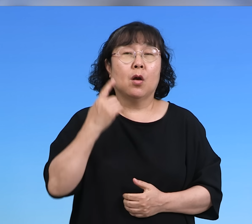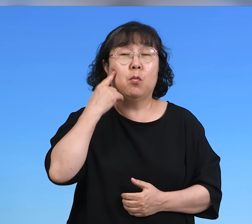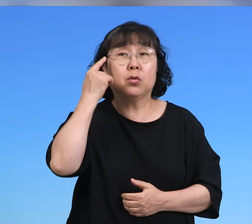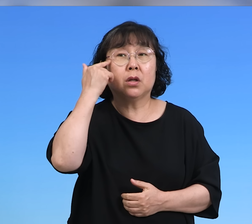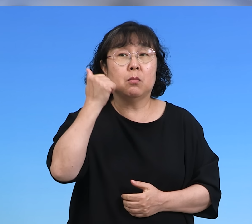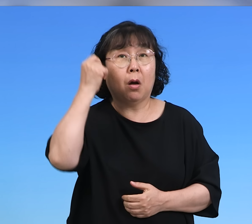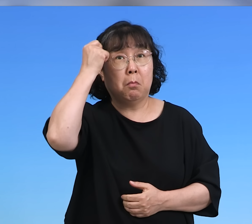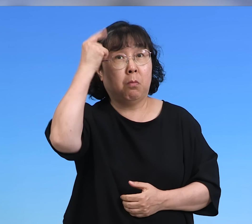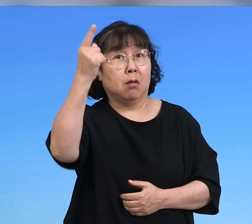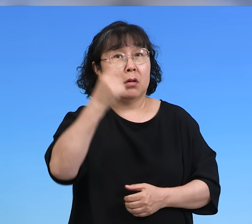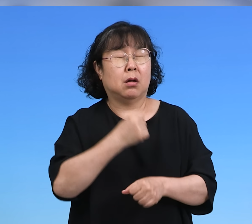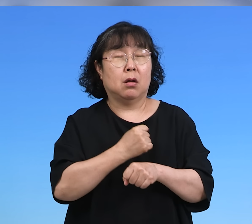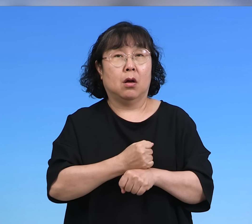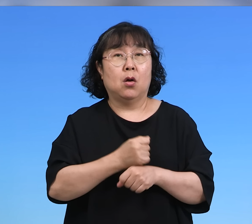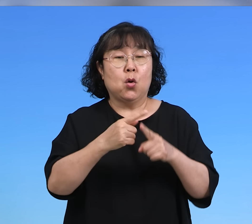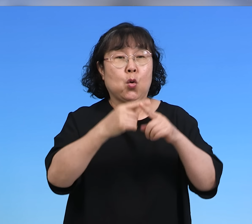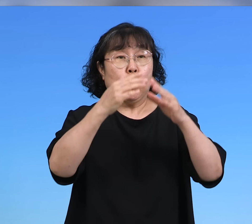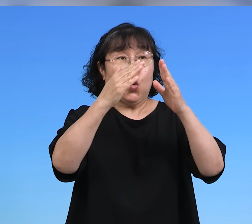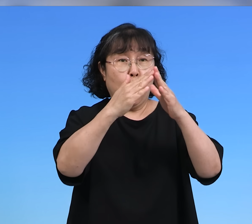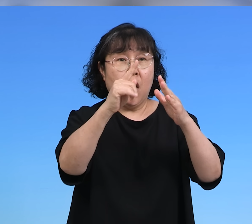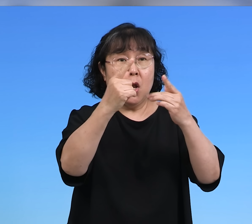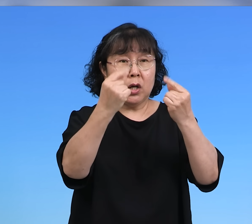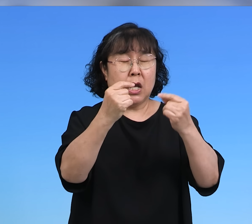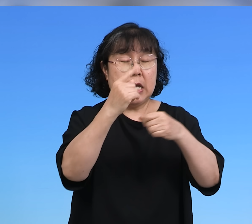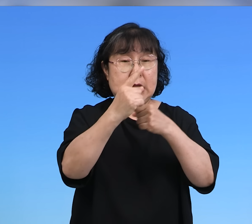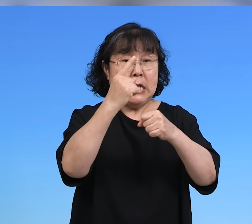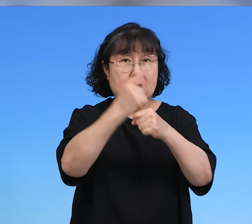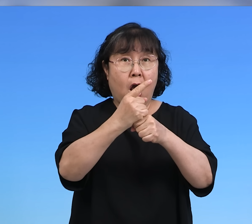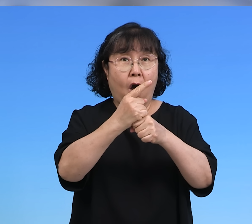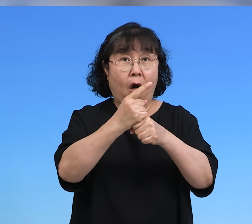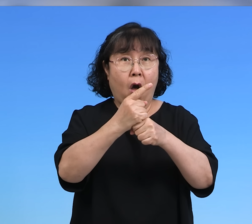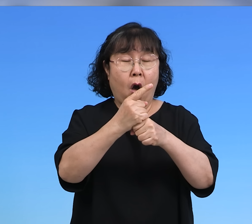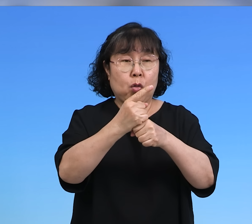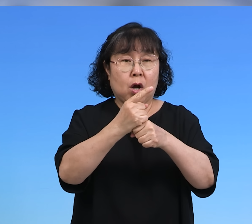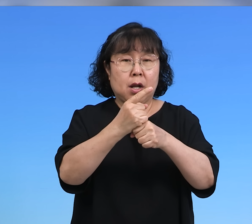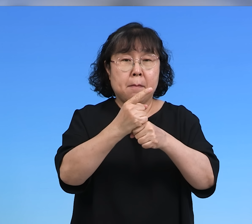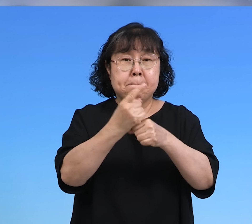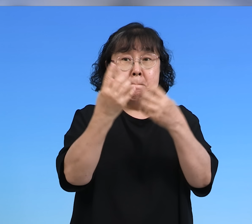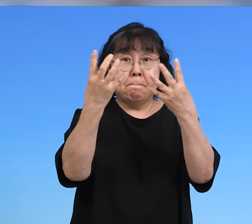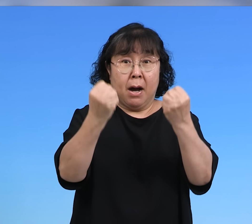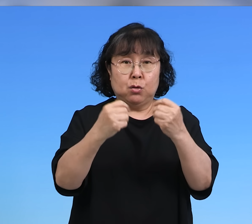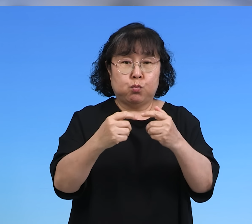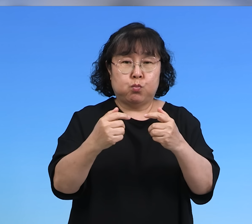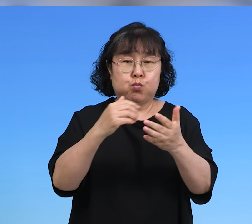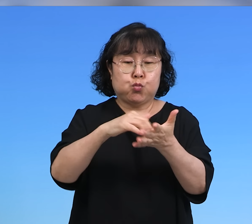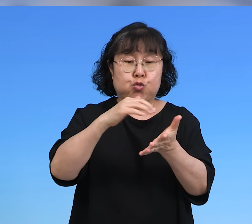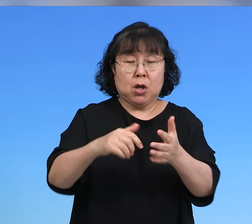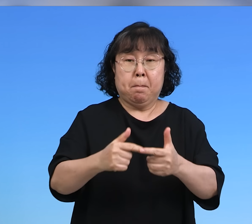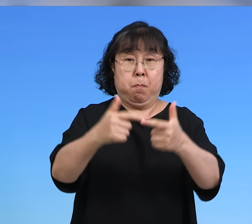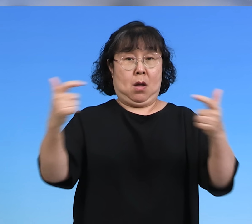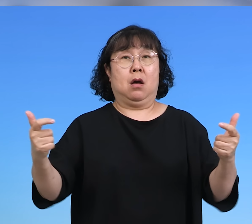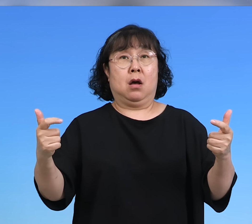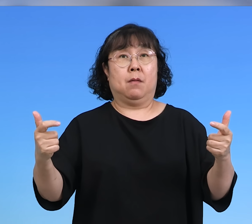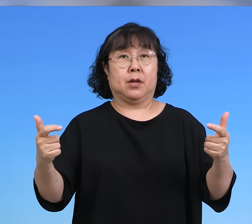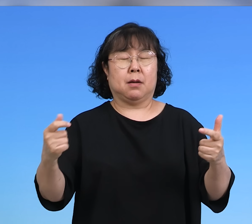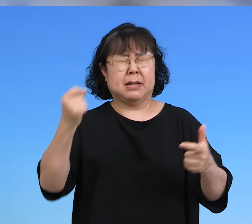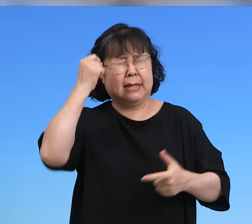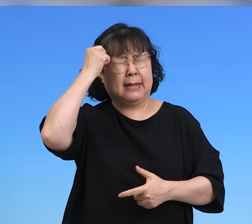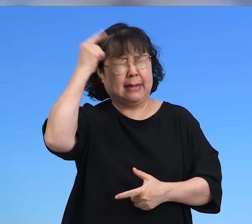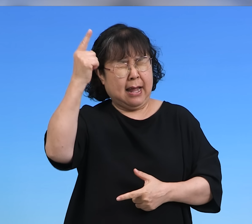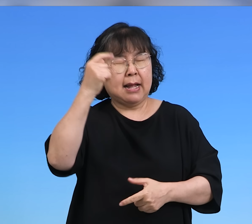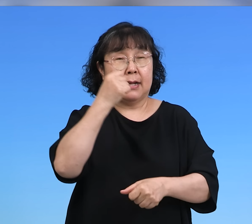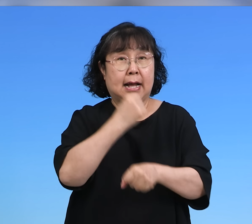진짜 대단하십니다. 아니 교회를 어떻게 이렇게 그냥 1년 만에 막 몇백 명이 모이는 교회로 만드셨습니까? 목사님